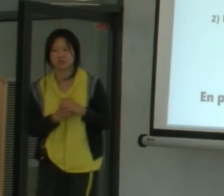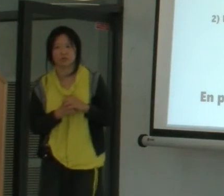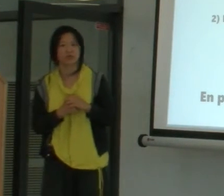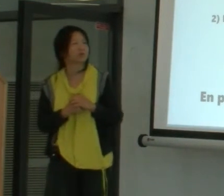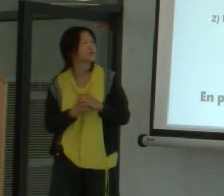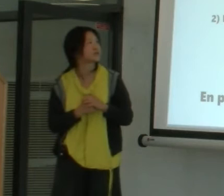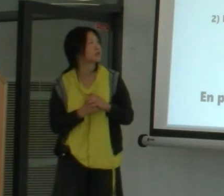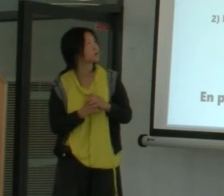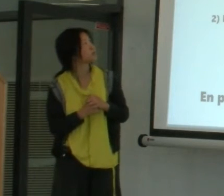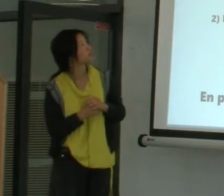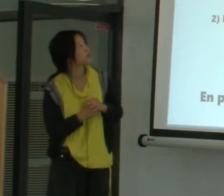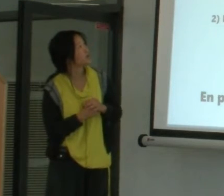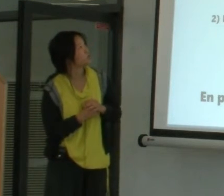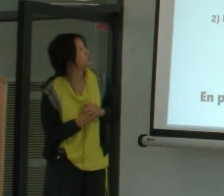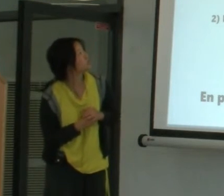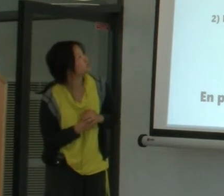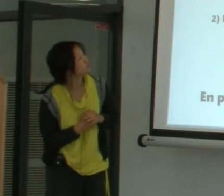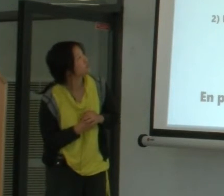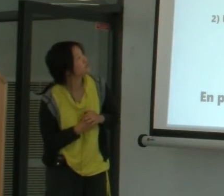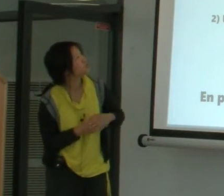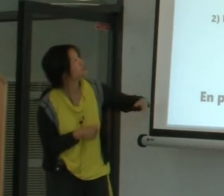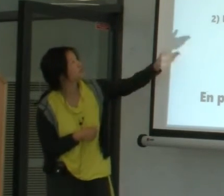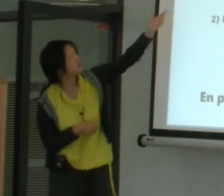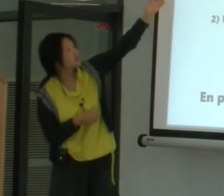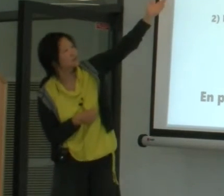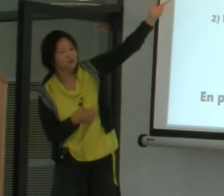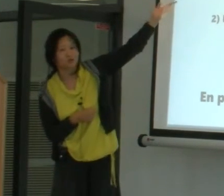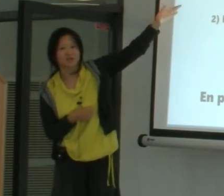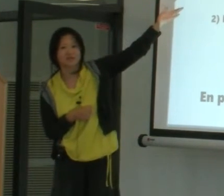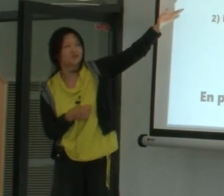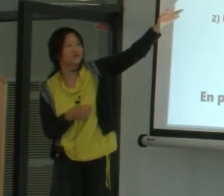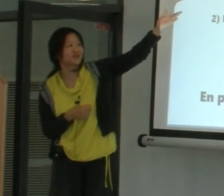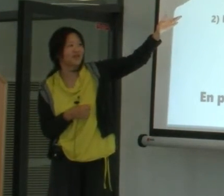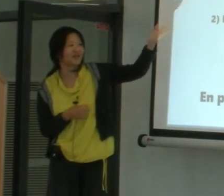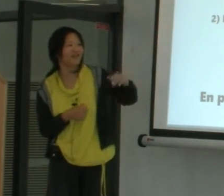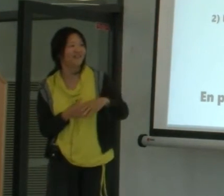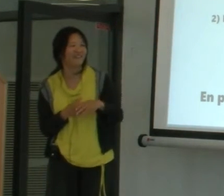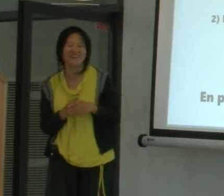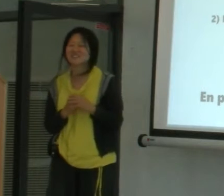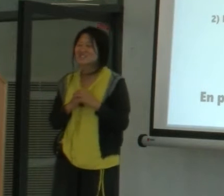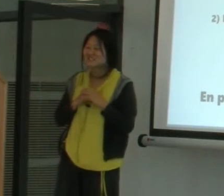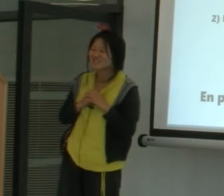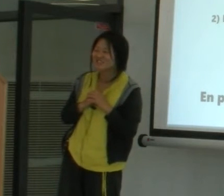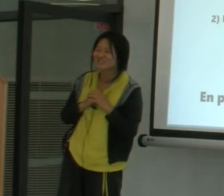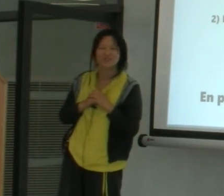utiliser cette langue. Donc, vous pouvez rejoindre les signothécaires,